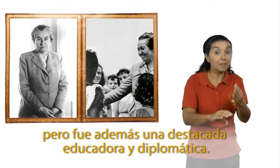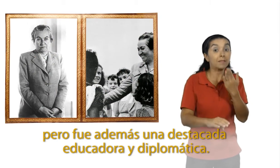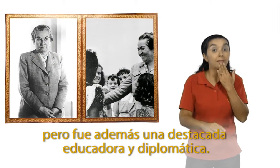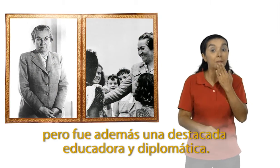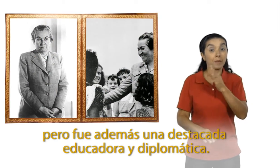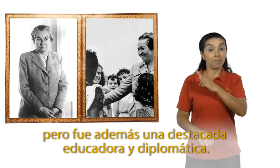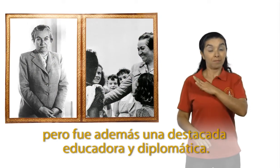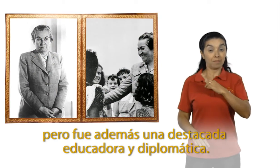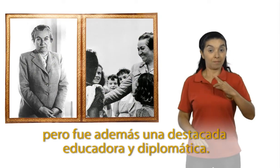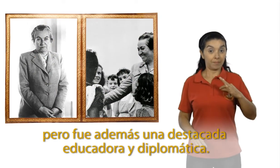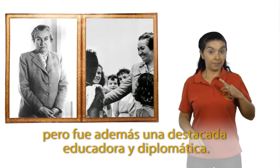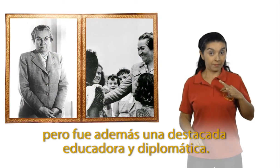educadora y diplomática.